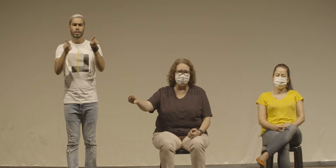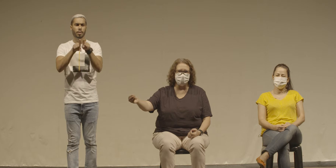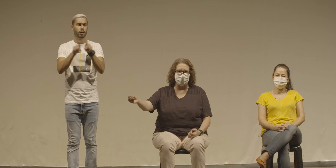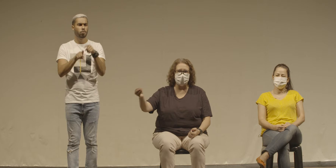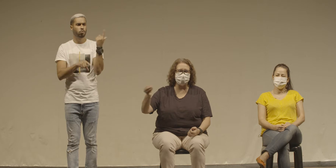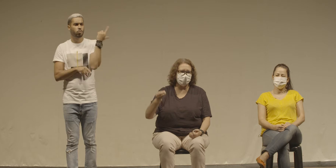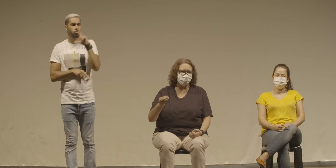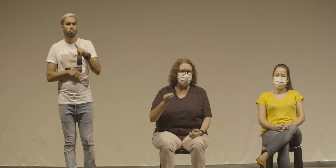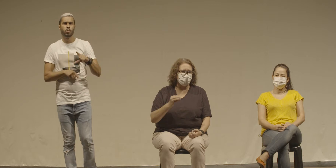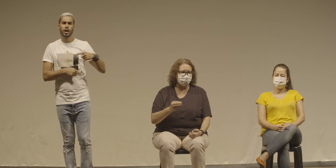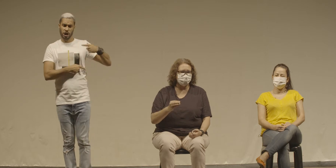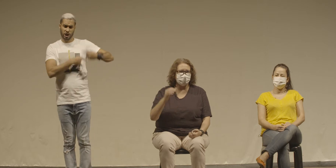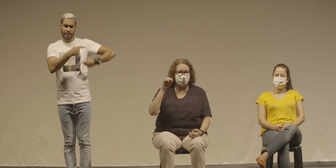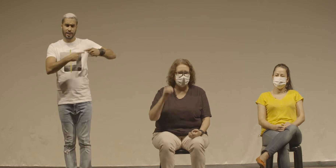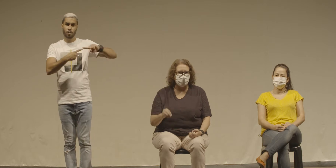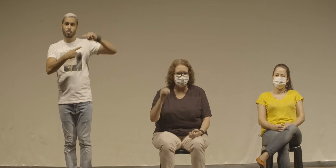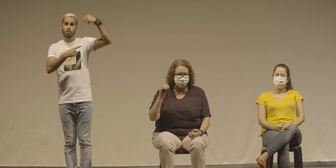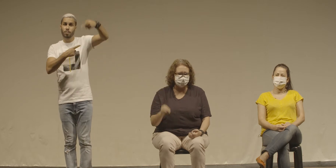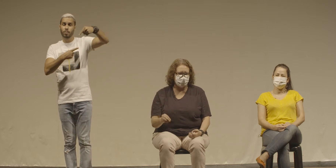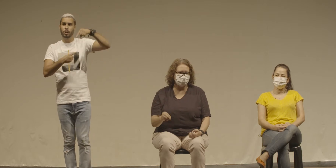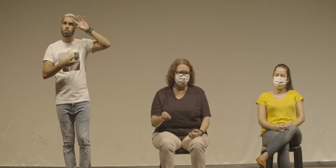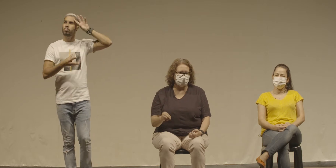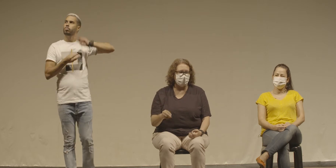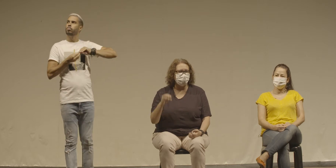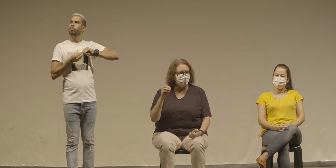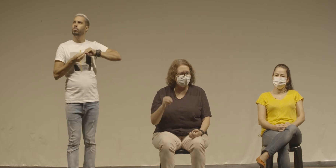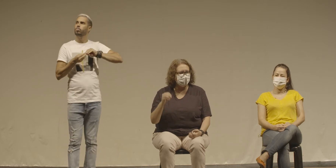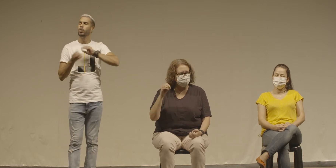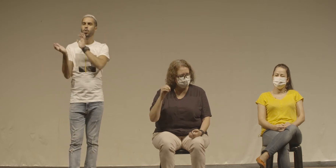gerações entendam a importância que elas têm